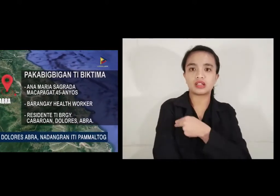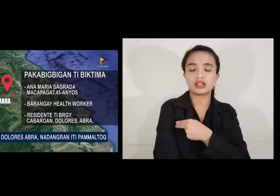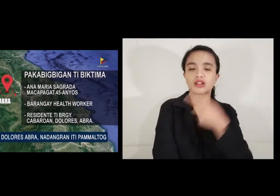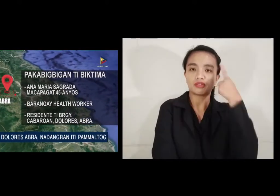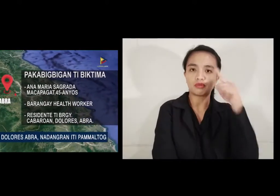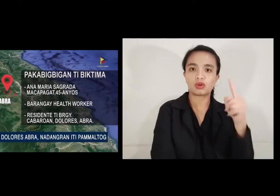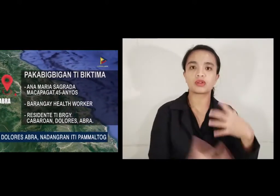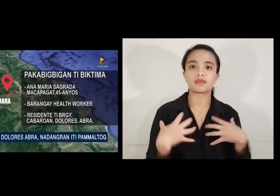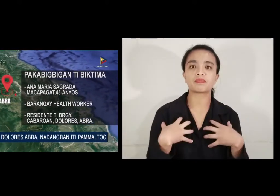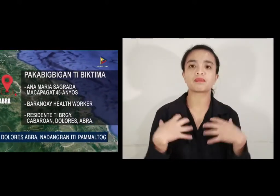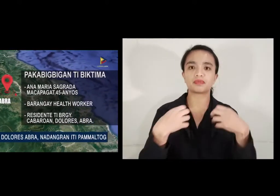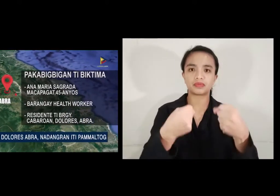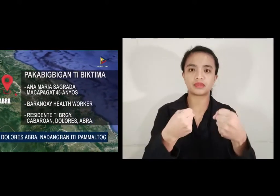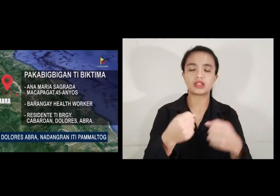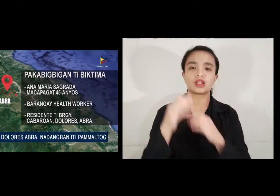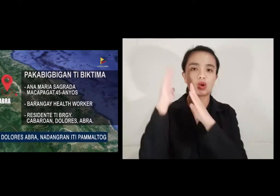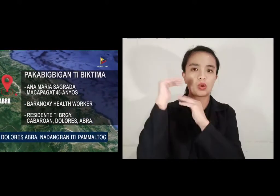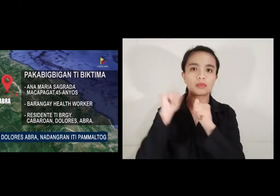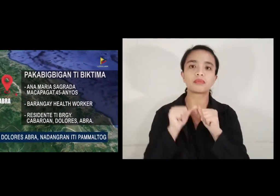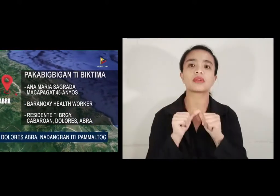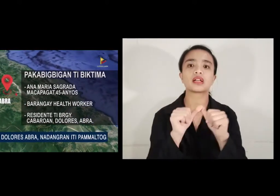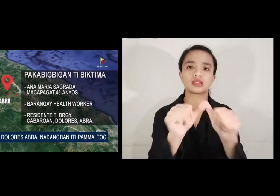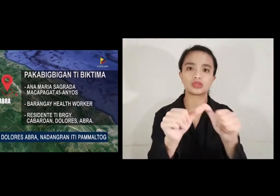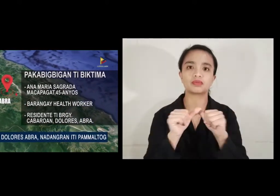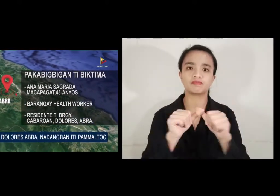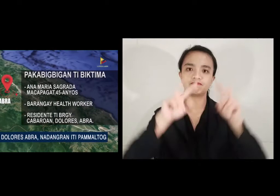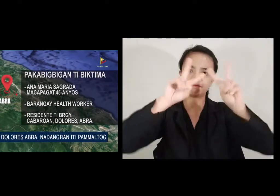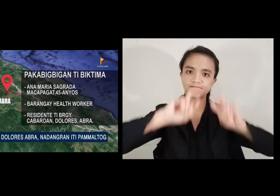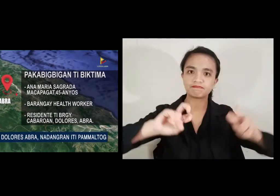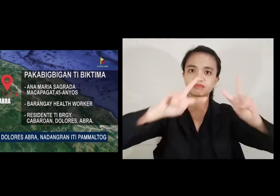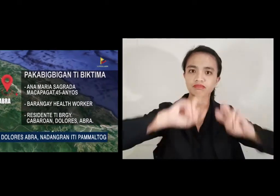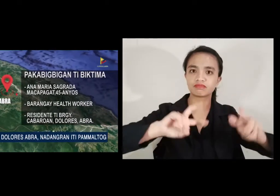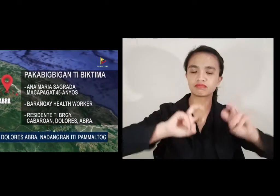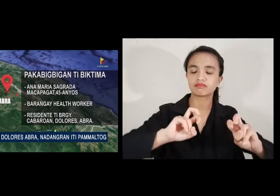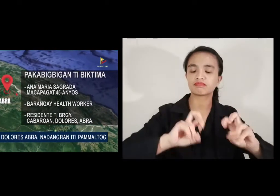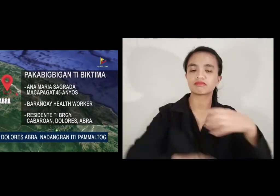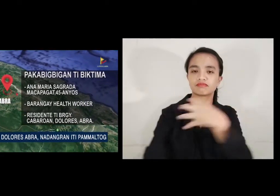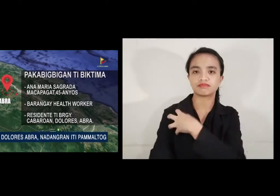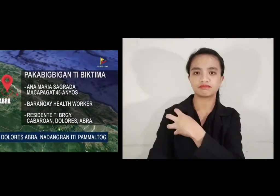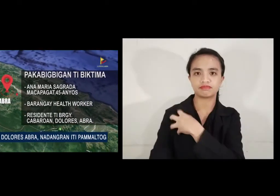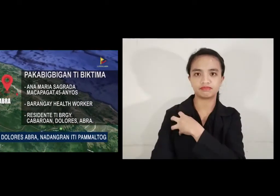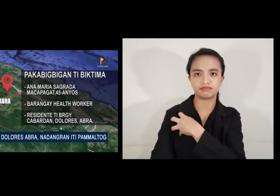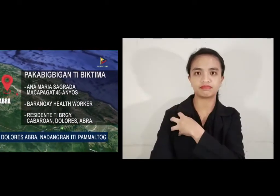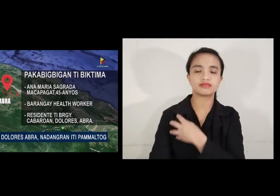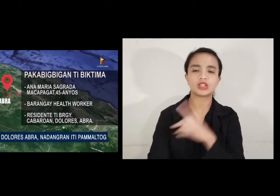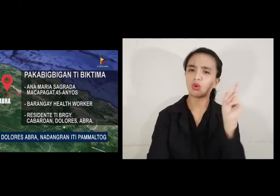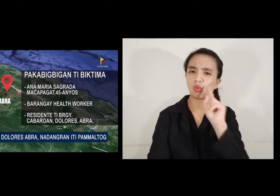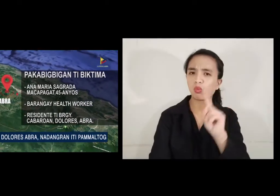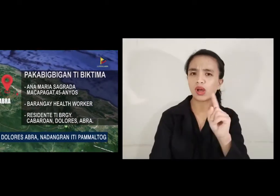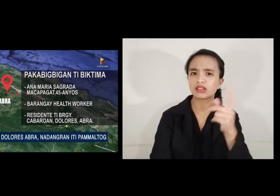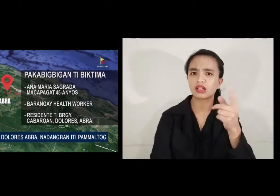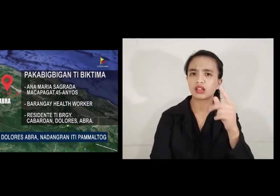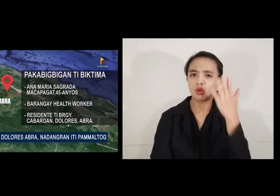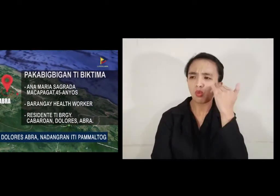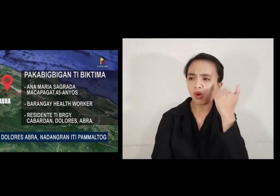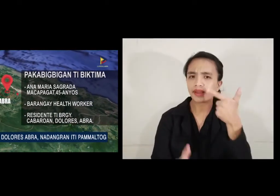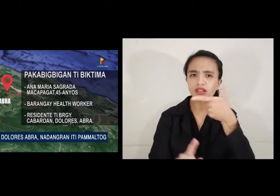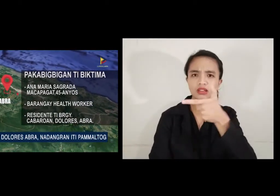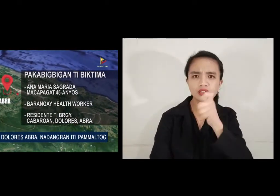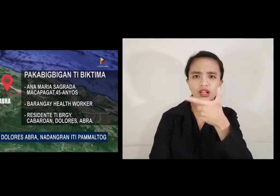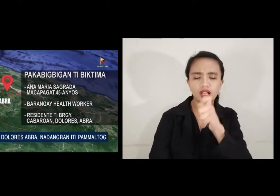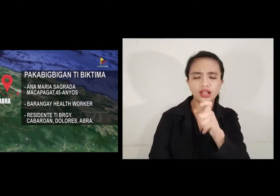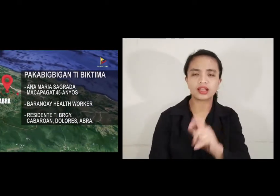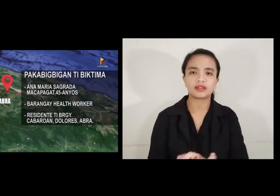para iti panakataming na bayat ngagtultuloy ti investigasyon dagiti otoridad iti kangrunan nga motibo ken